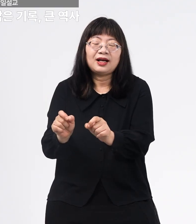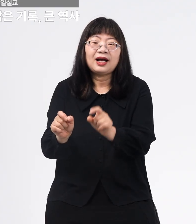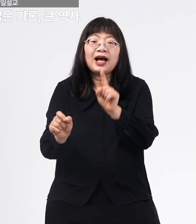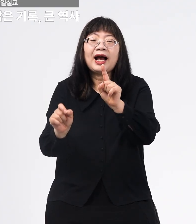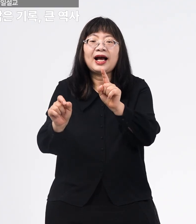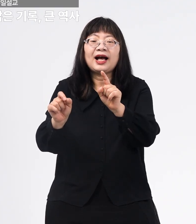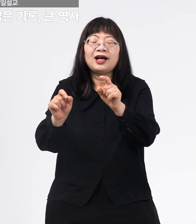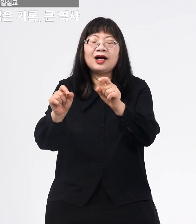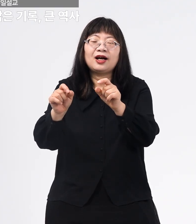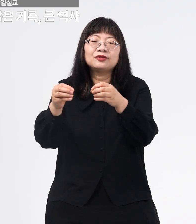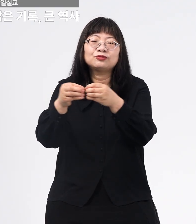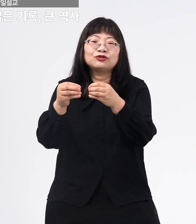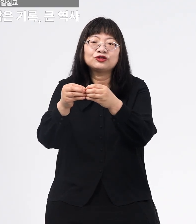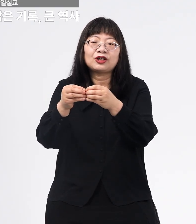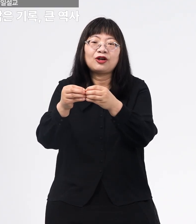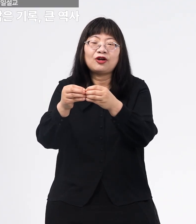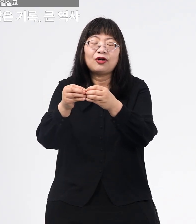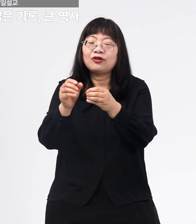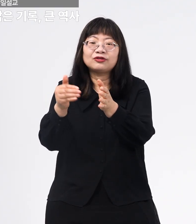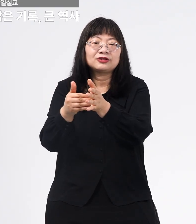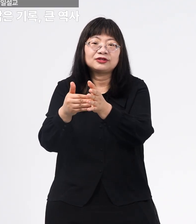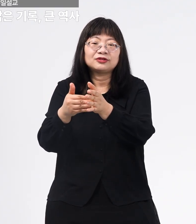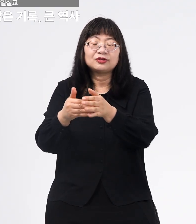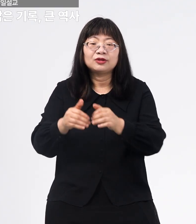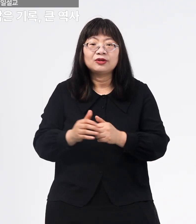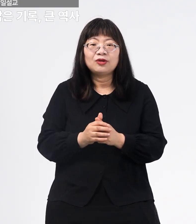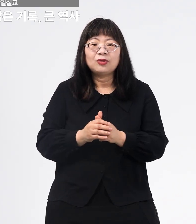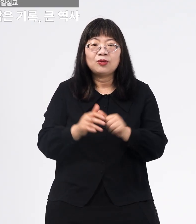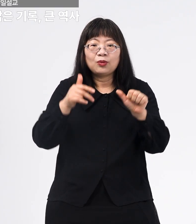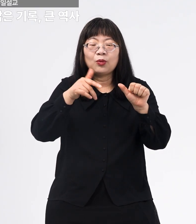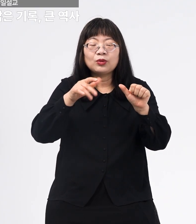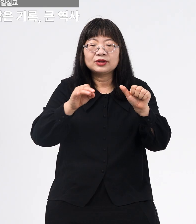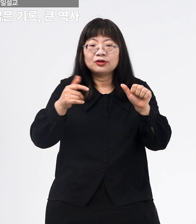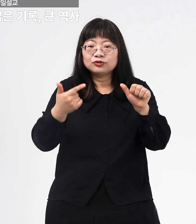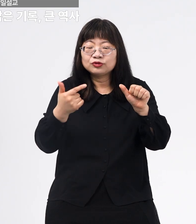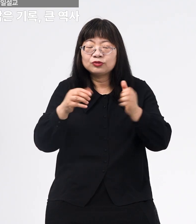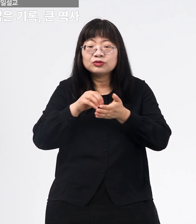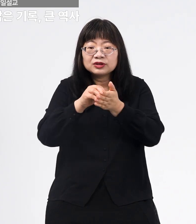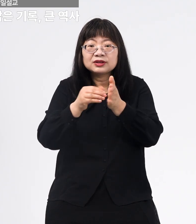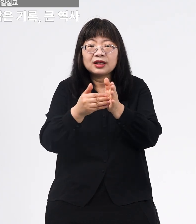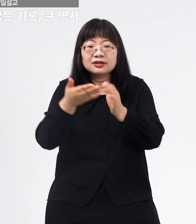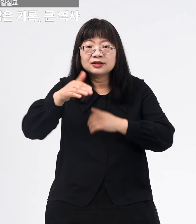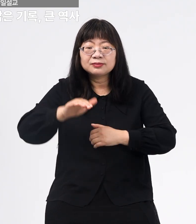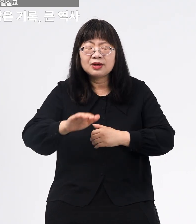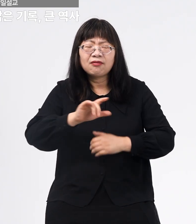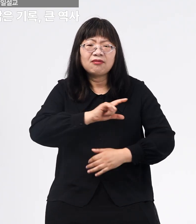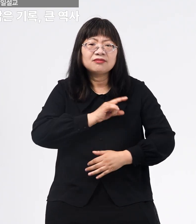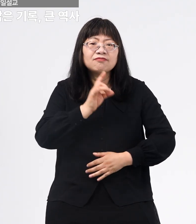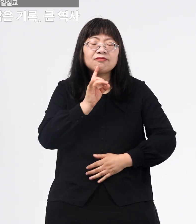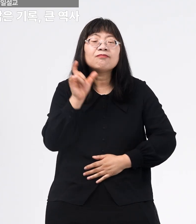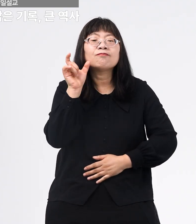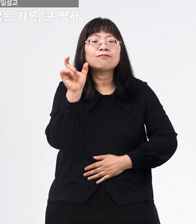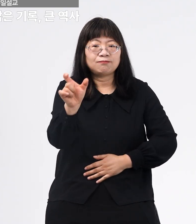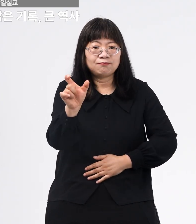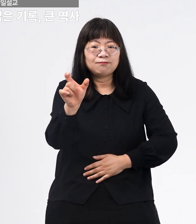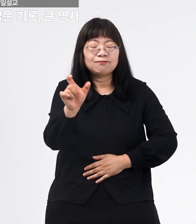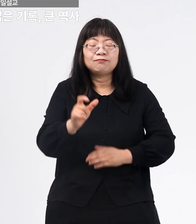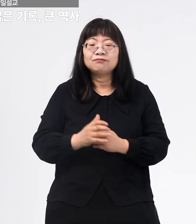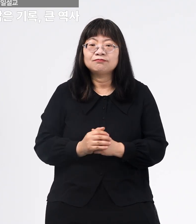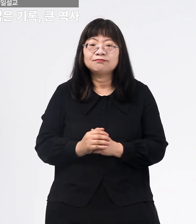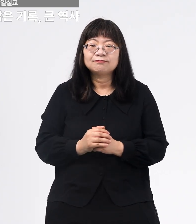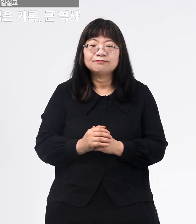줄입니다. 물론 5장 6절에 등장을 하긴 하나 그것은 그냥 이름만 올려진